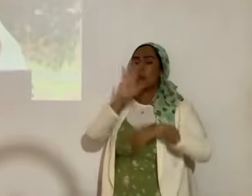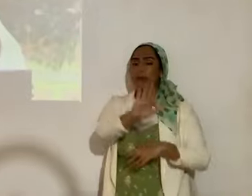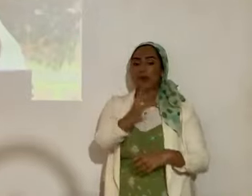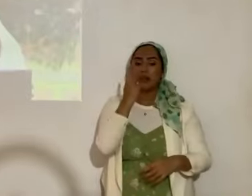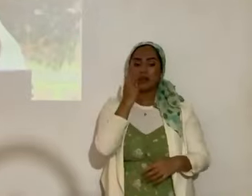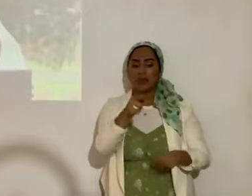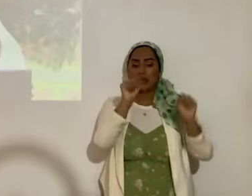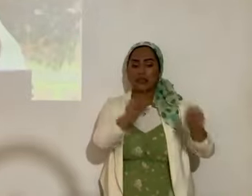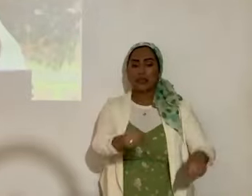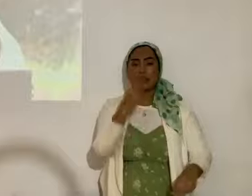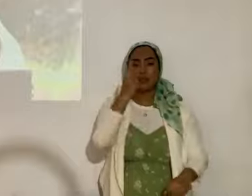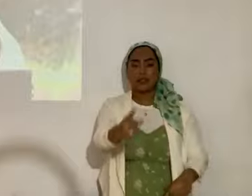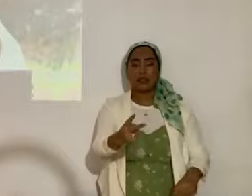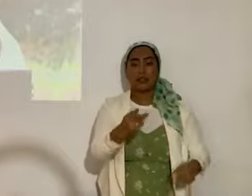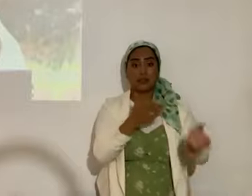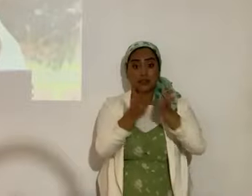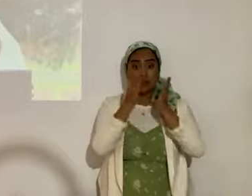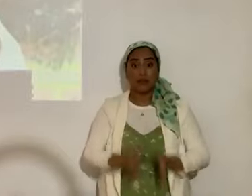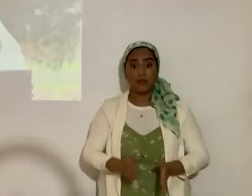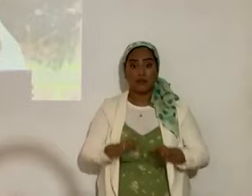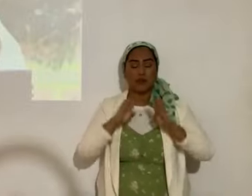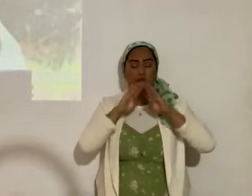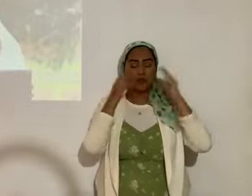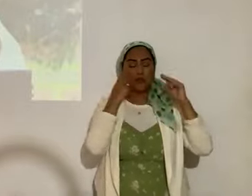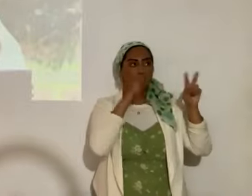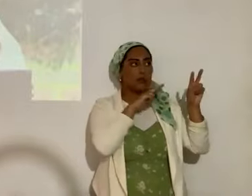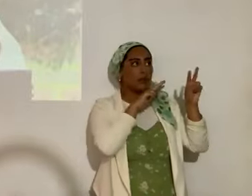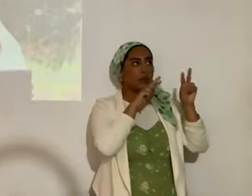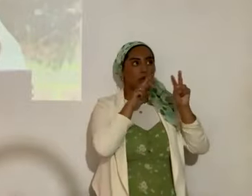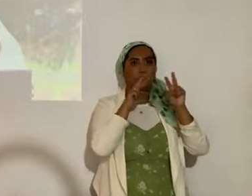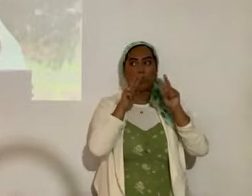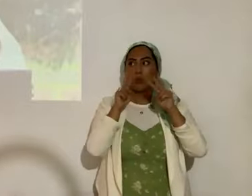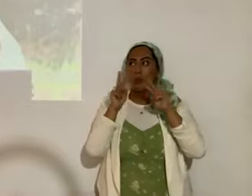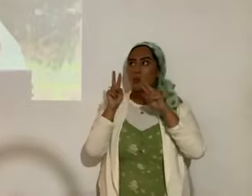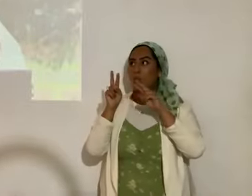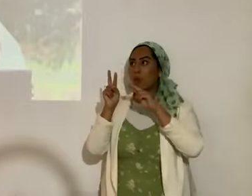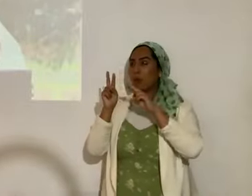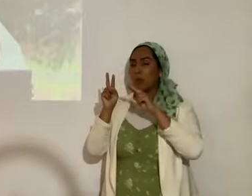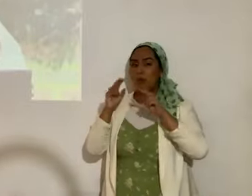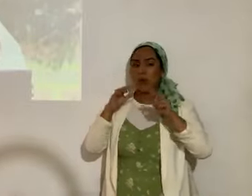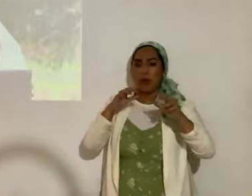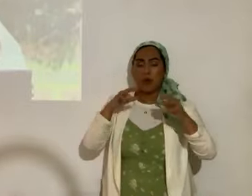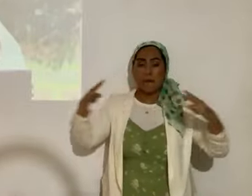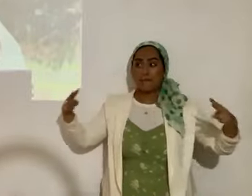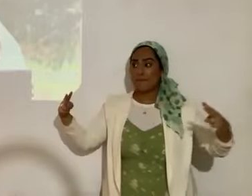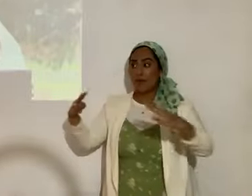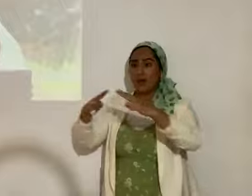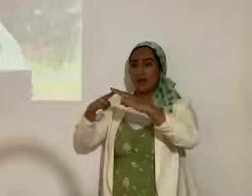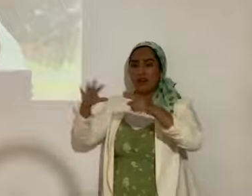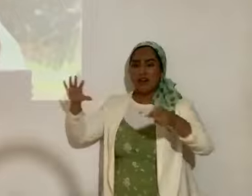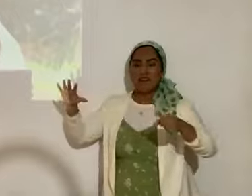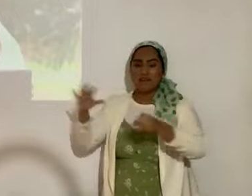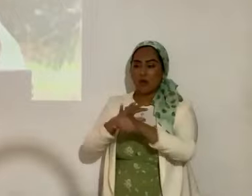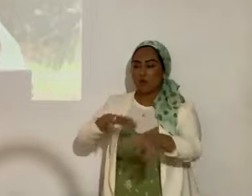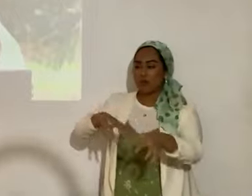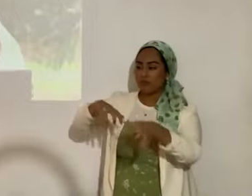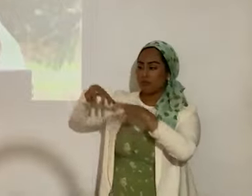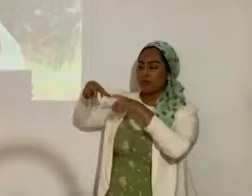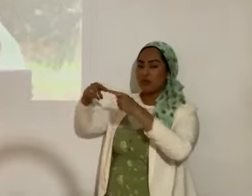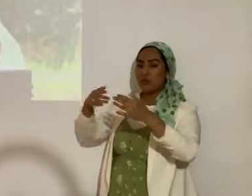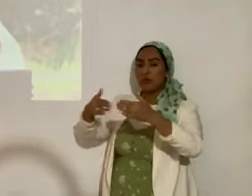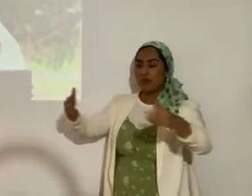sus ojos para que vea Entonces ya hago abrir los ojos del criado y miró Y he aquí que el monte estaba lleno de gente de